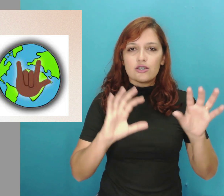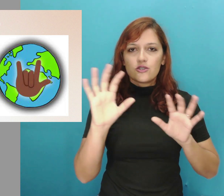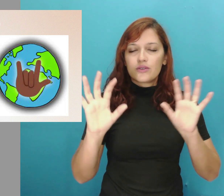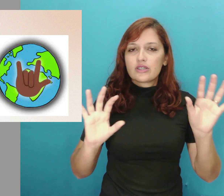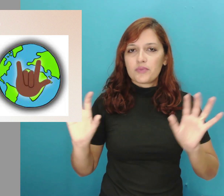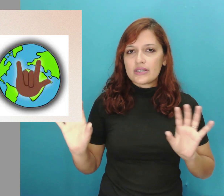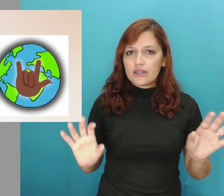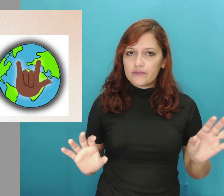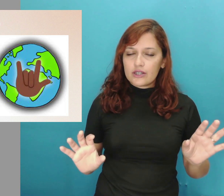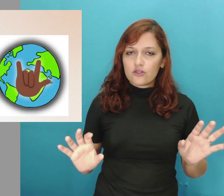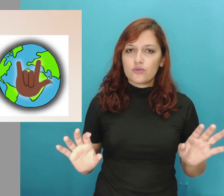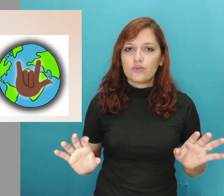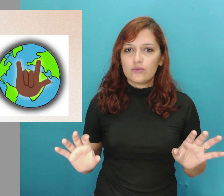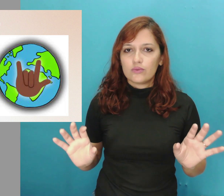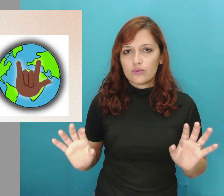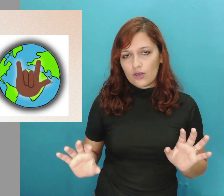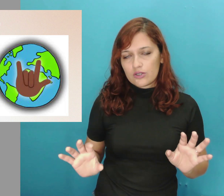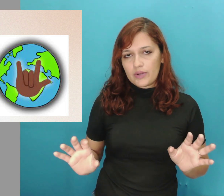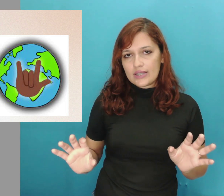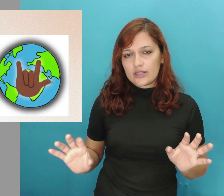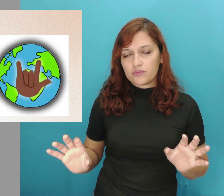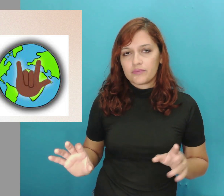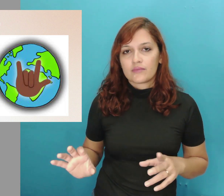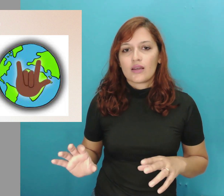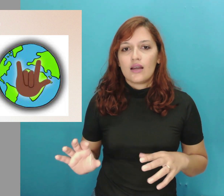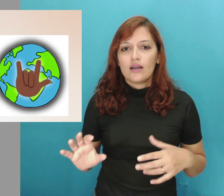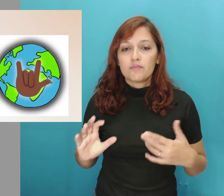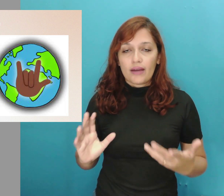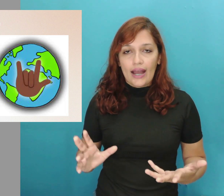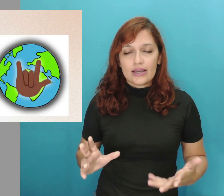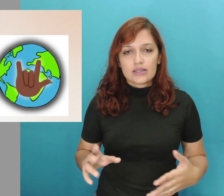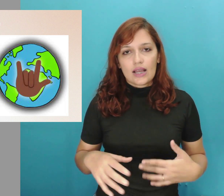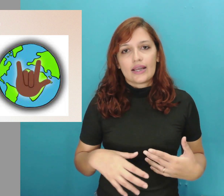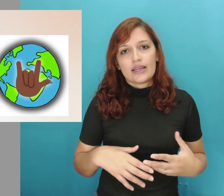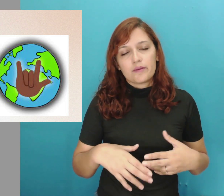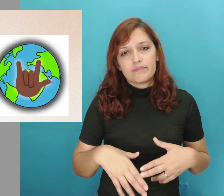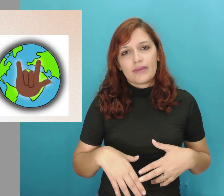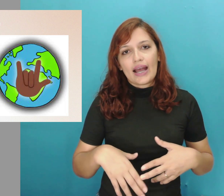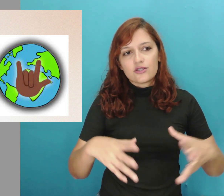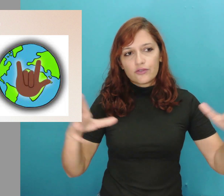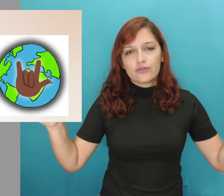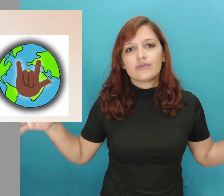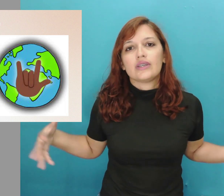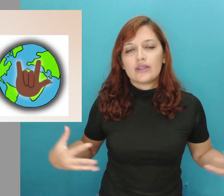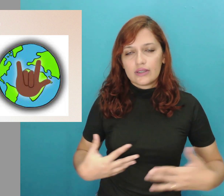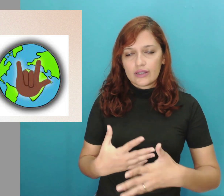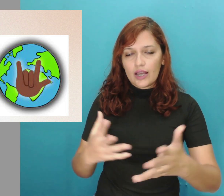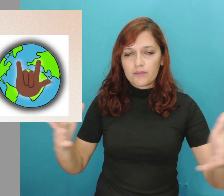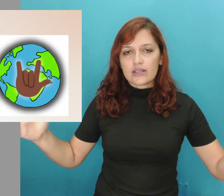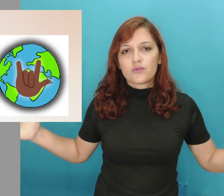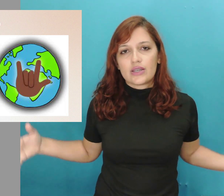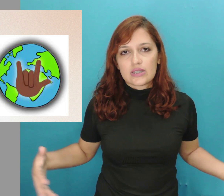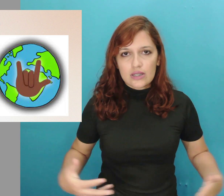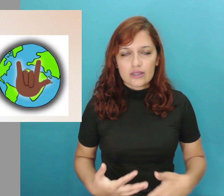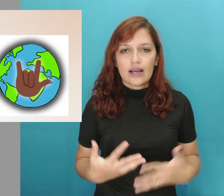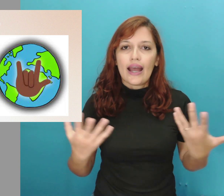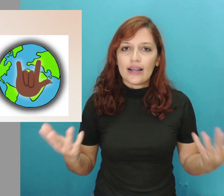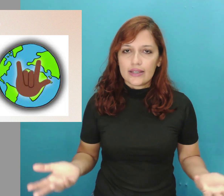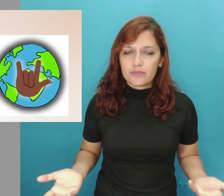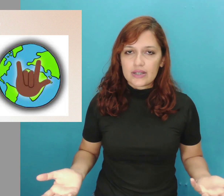regiões específicas do nosso Brasil. Mas a que é mais difundida, né, a mais conhecida, é a Libras,